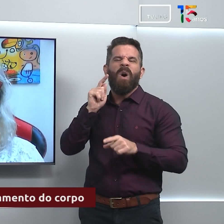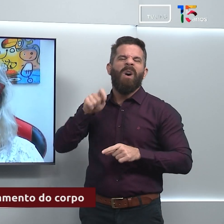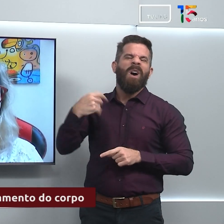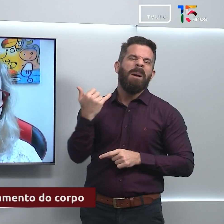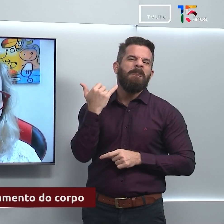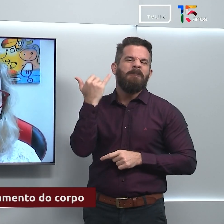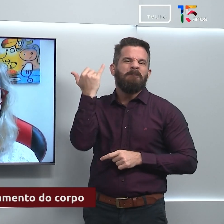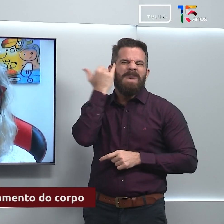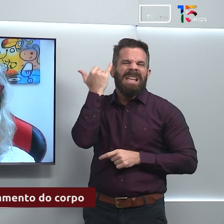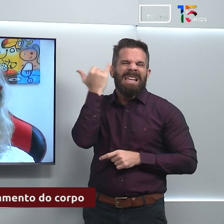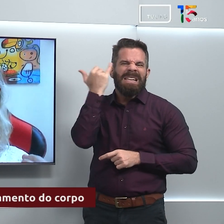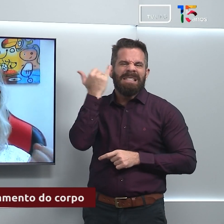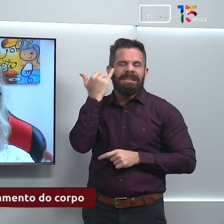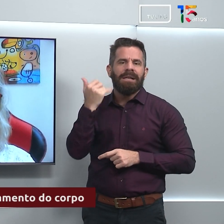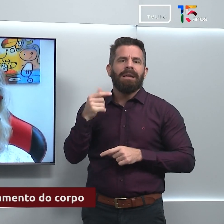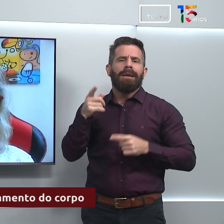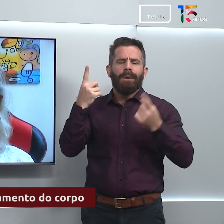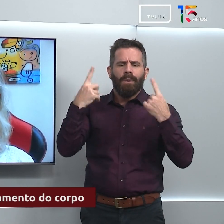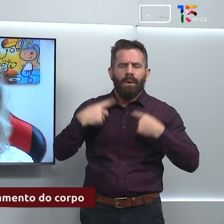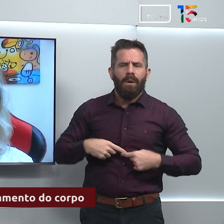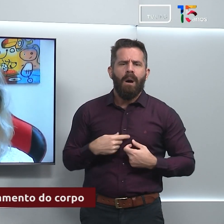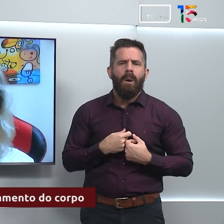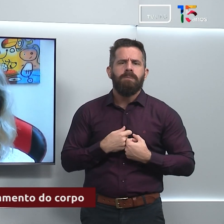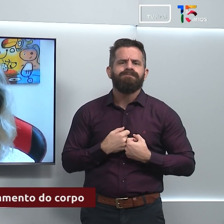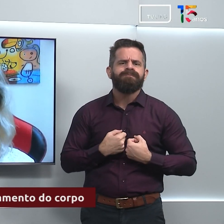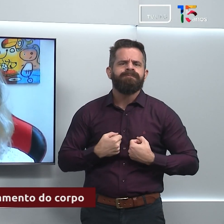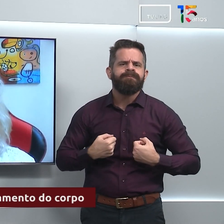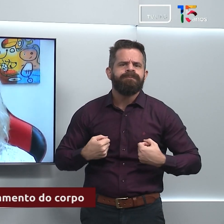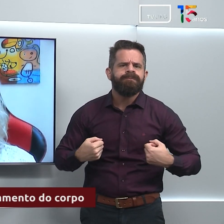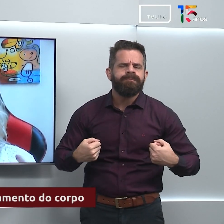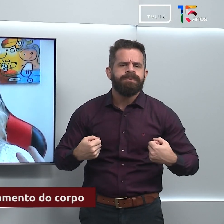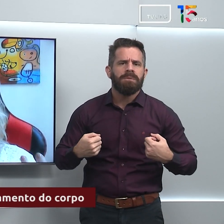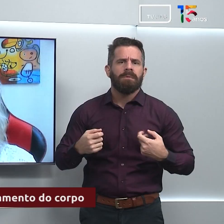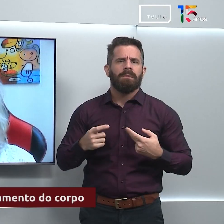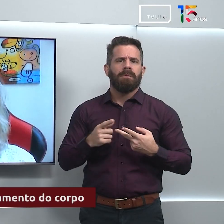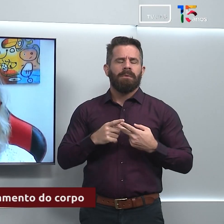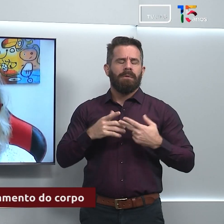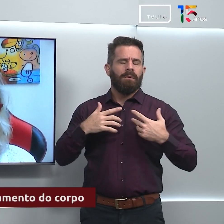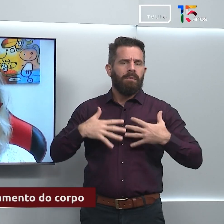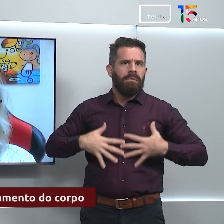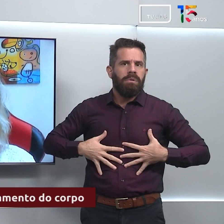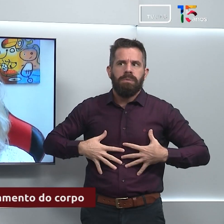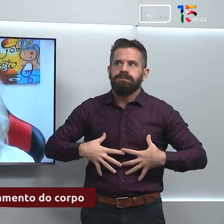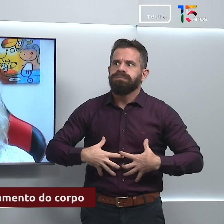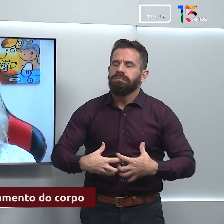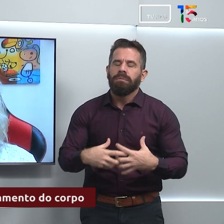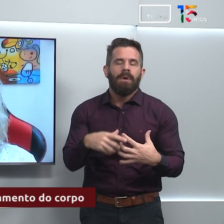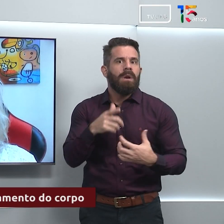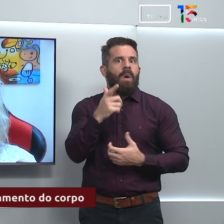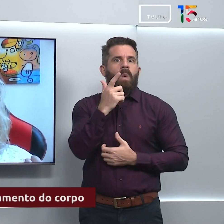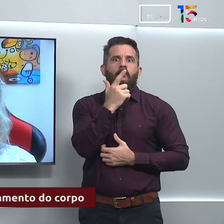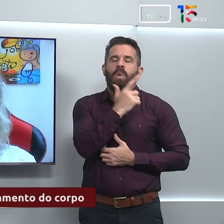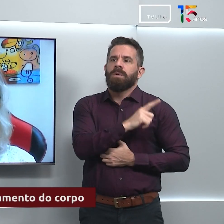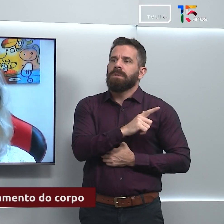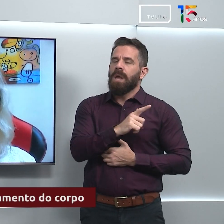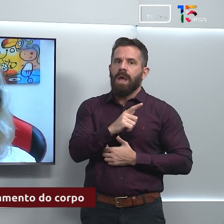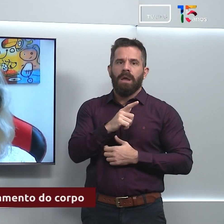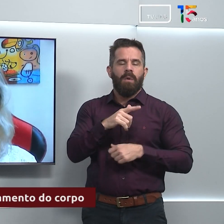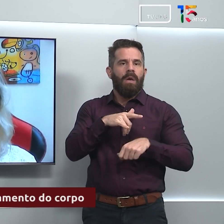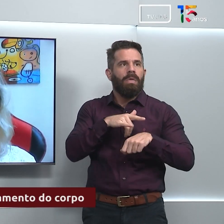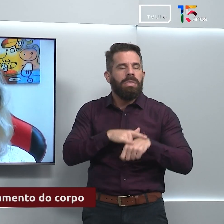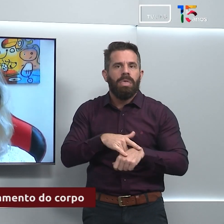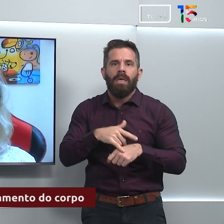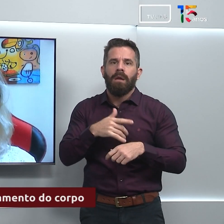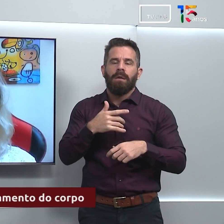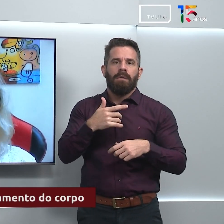tudo muito devagar, então o metabolismo fica lento, você fica inchado, promove ganho de peso, o raciocínio fica